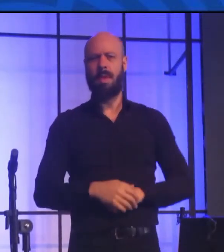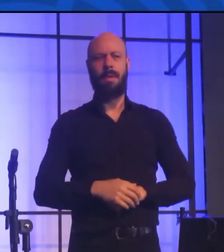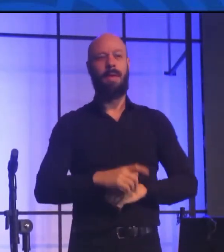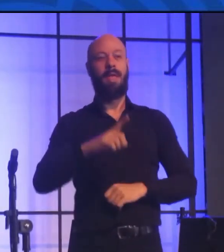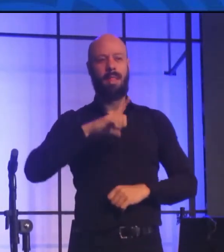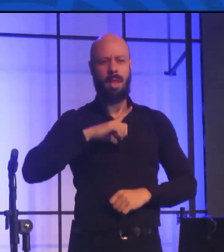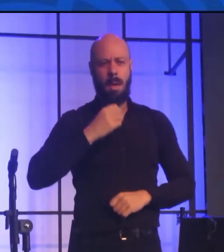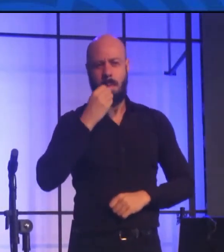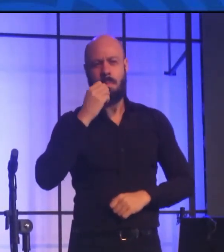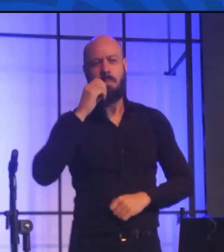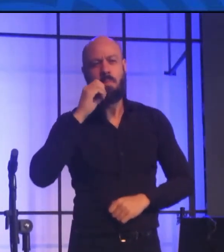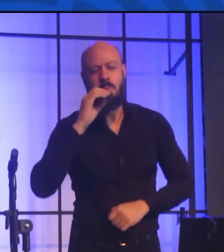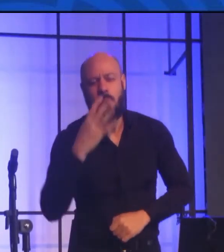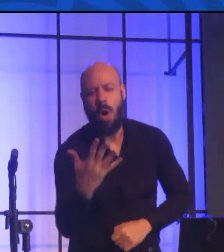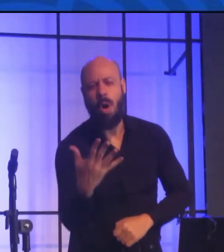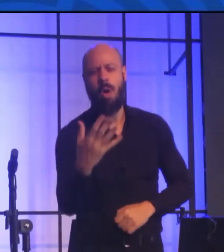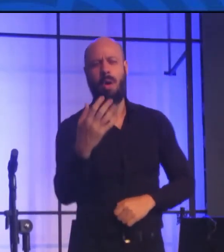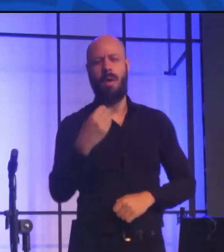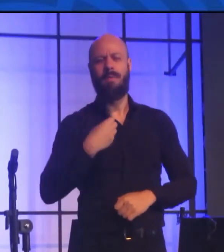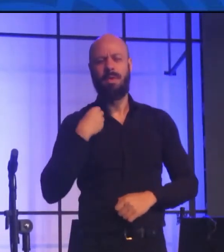é uma questão de vontade.